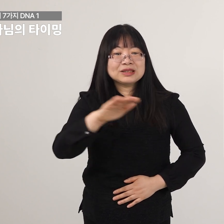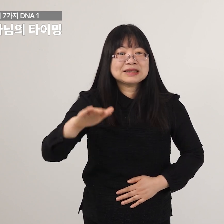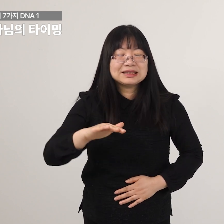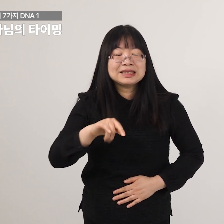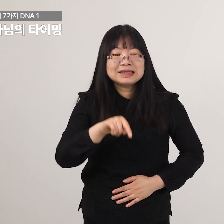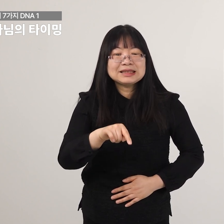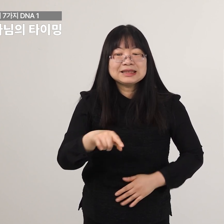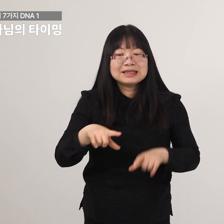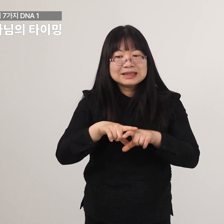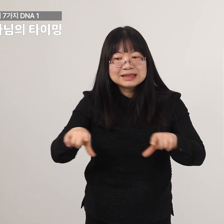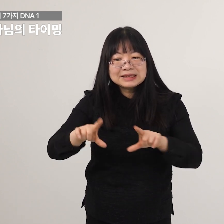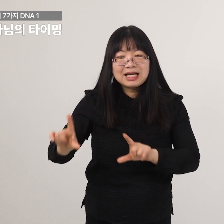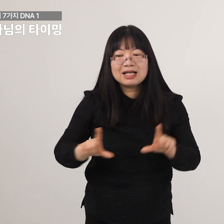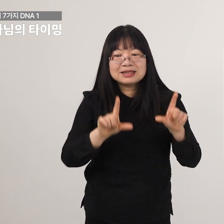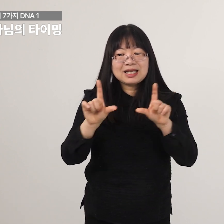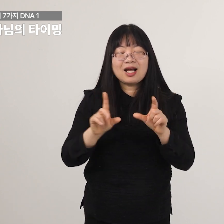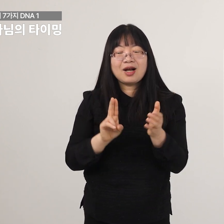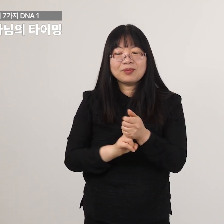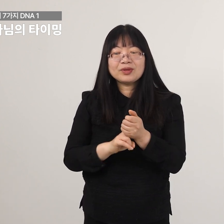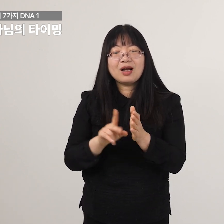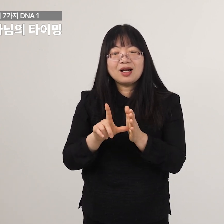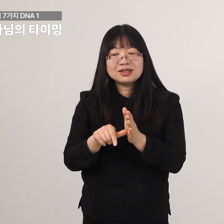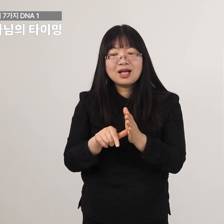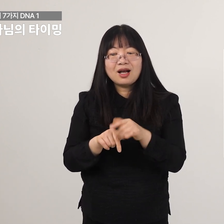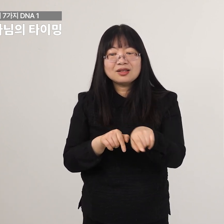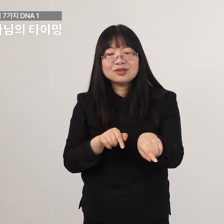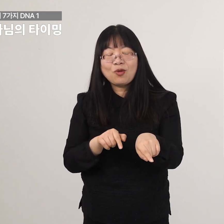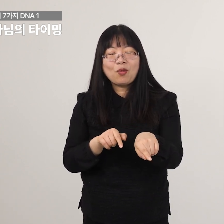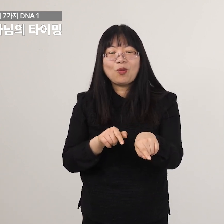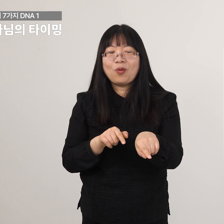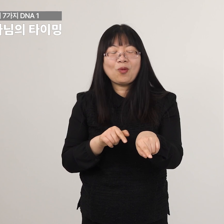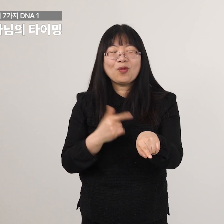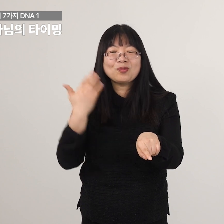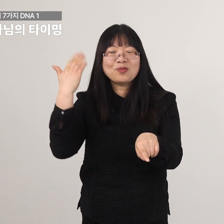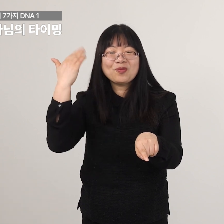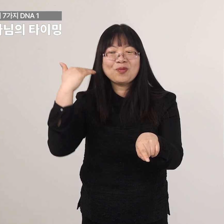그 일상이 감추어진 시간이라는 걸 잘 모르죠.